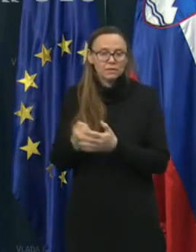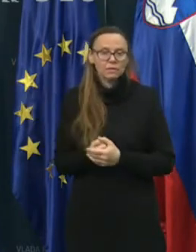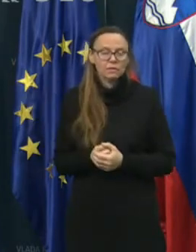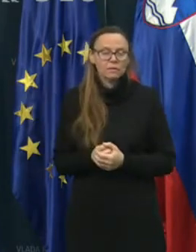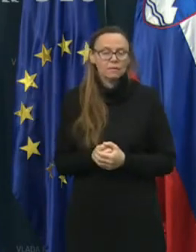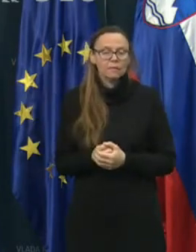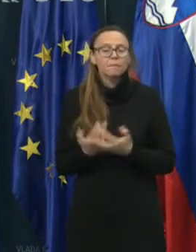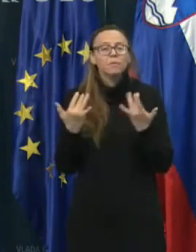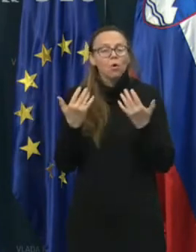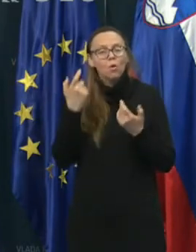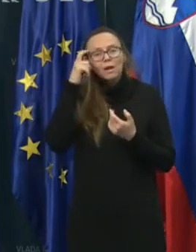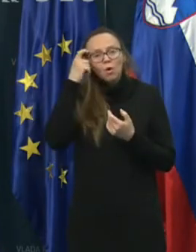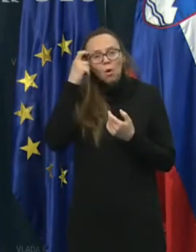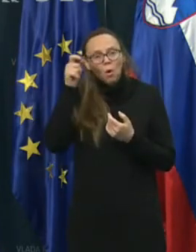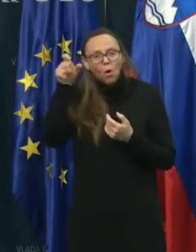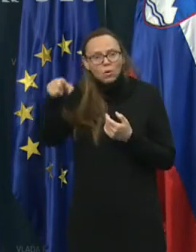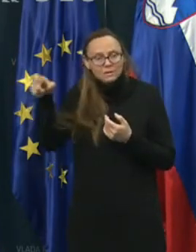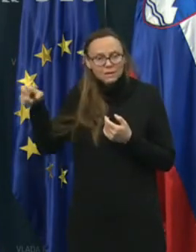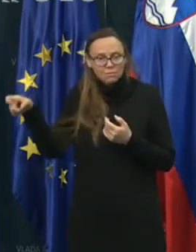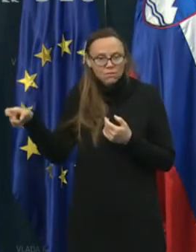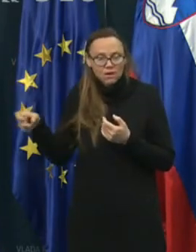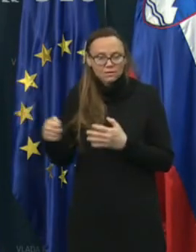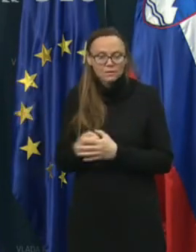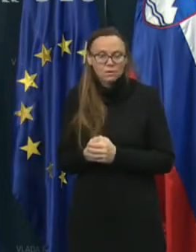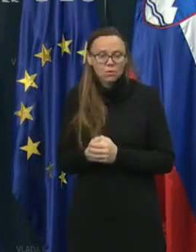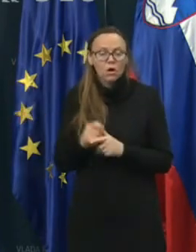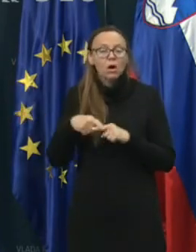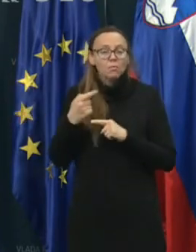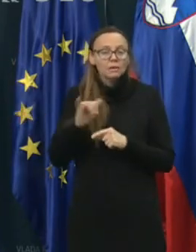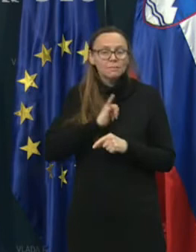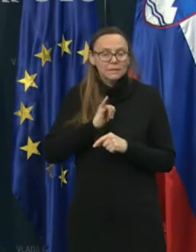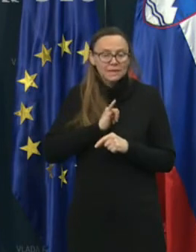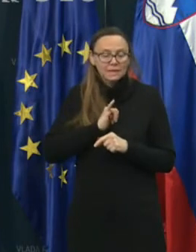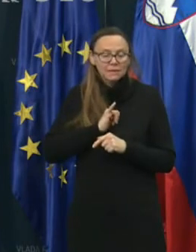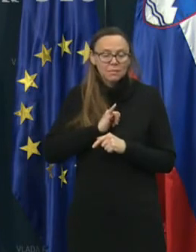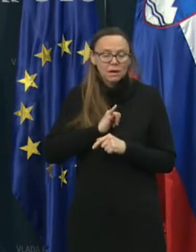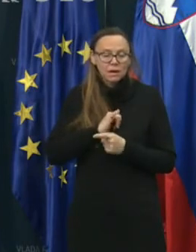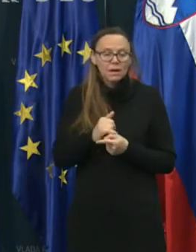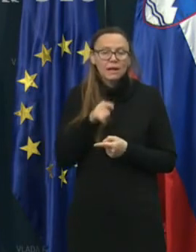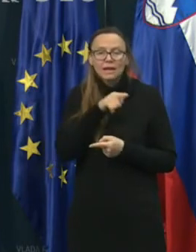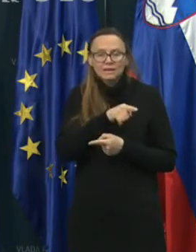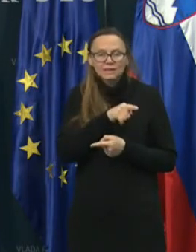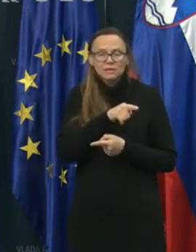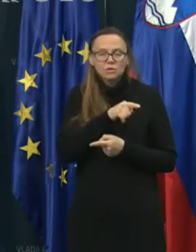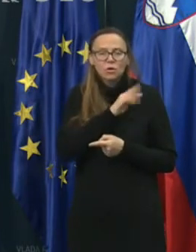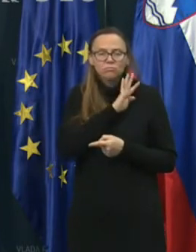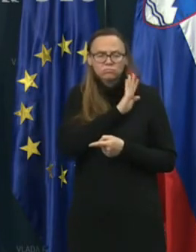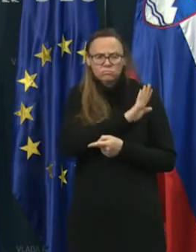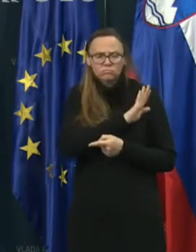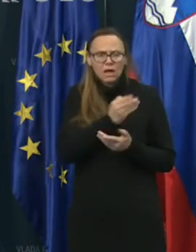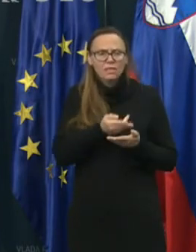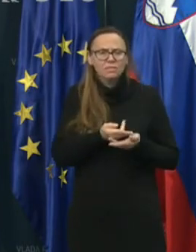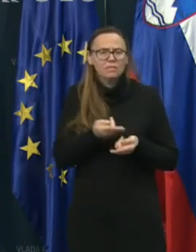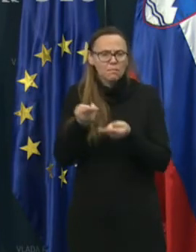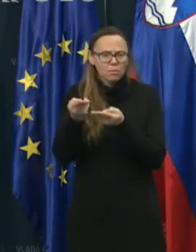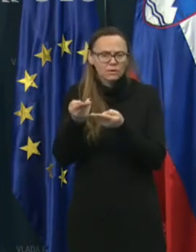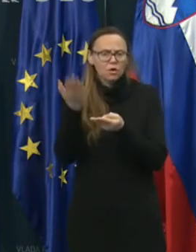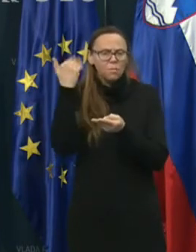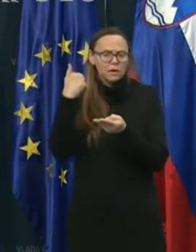oskrbovancev. Potem me pa zanima, tisto vaše napotilo prejšnje je razumeti kot uradno napotilo